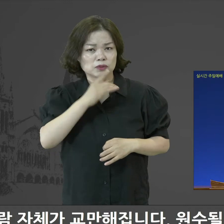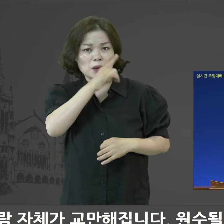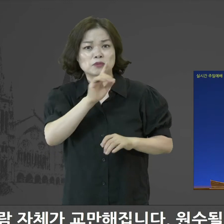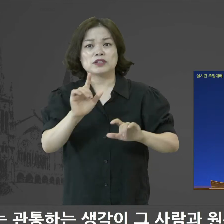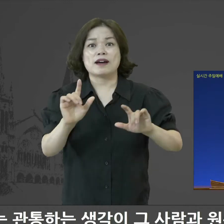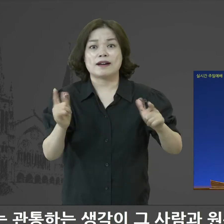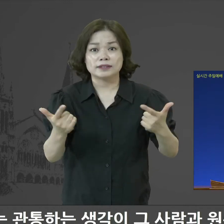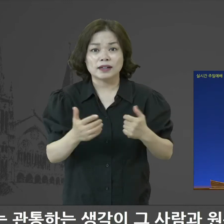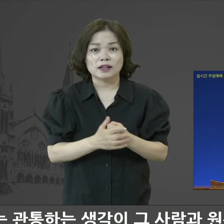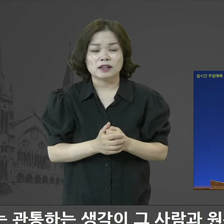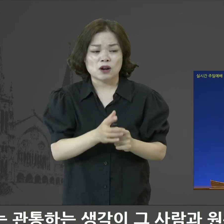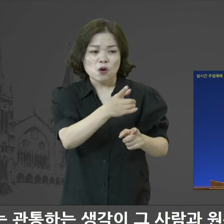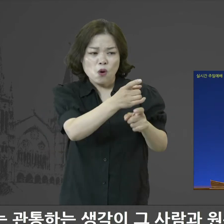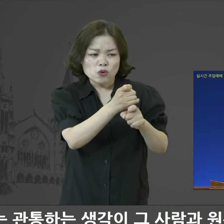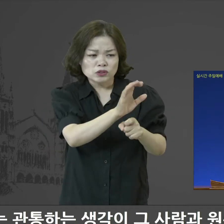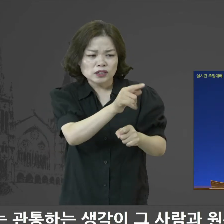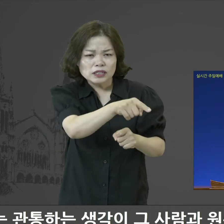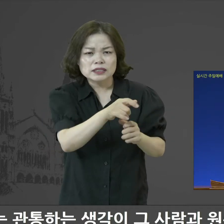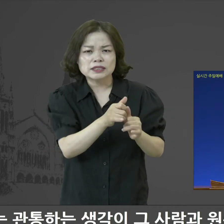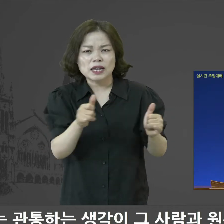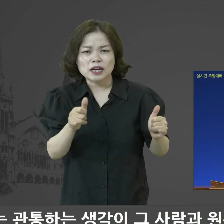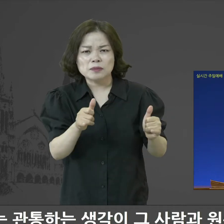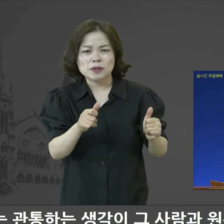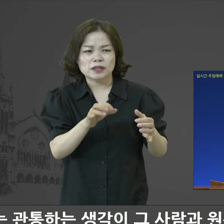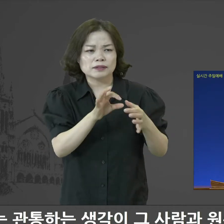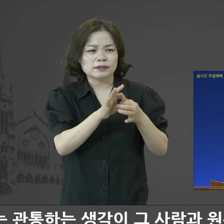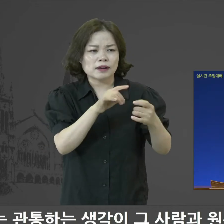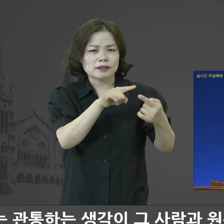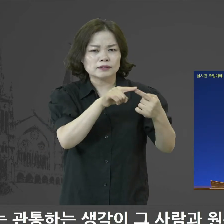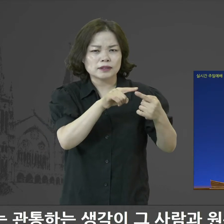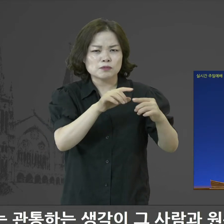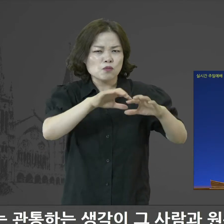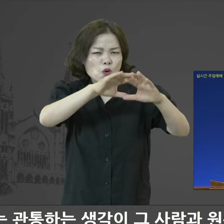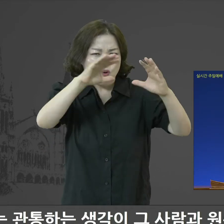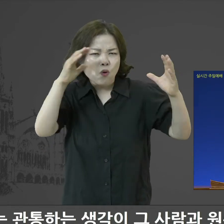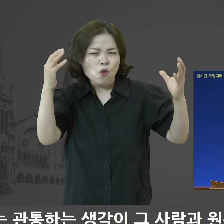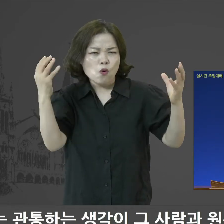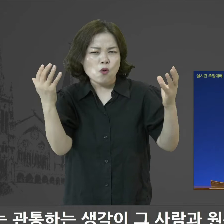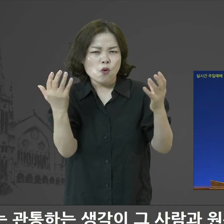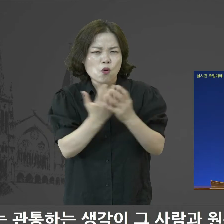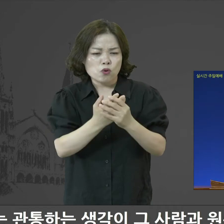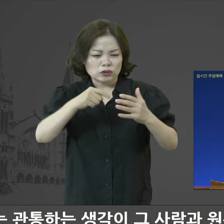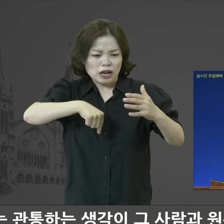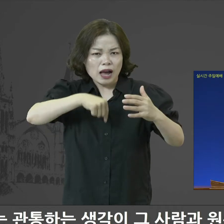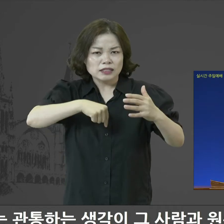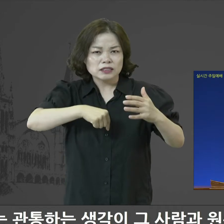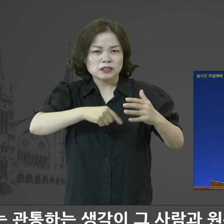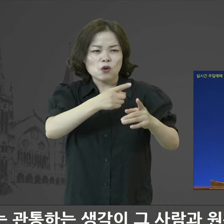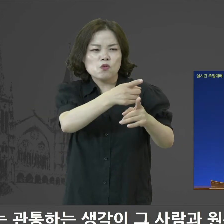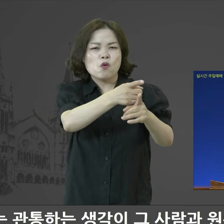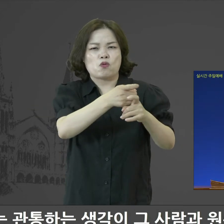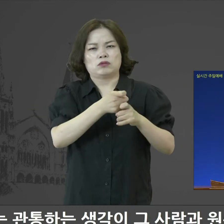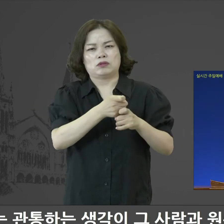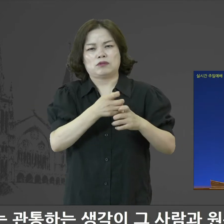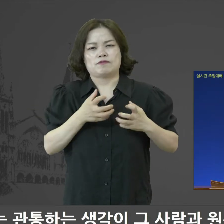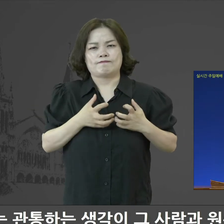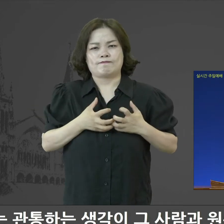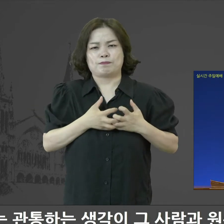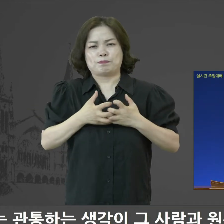원수되는 게 아니라, 원수가 되어지면 그 사람에 관한 생각에 모든 관통하는 것들이 다 원수처럼 된다는